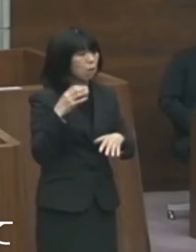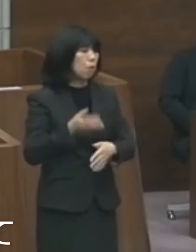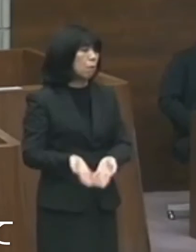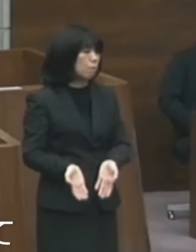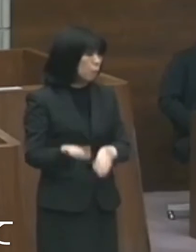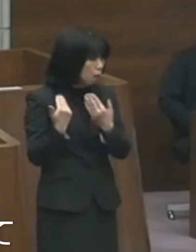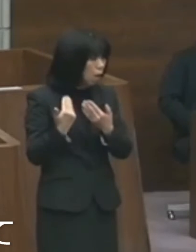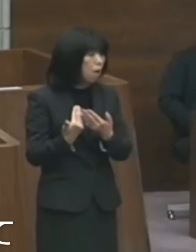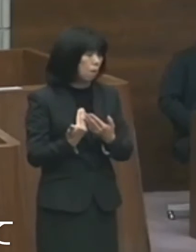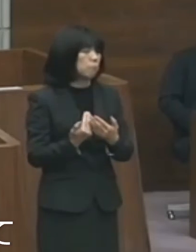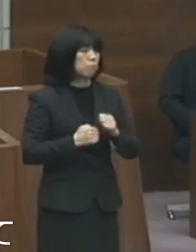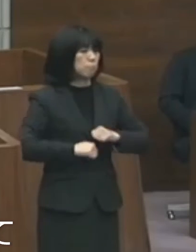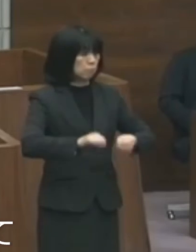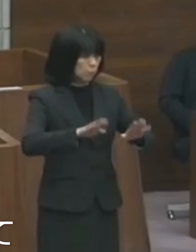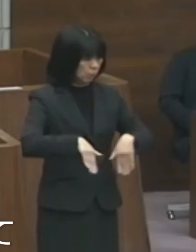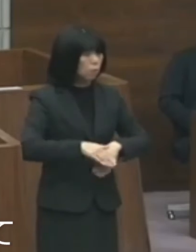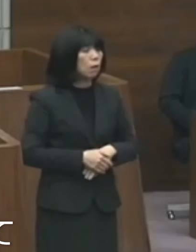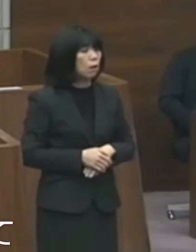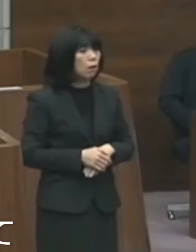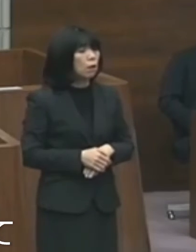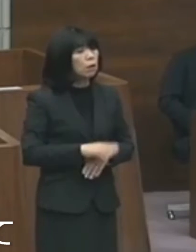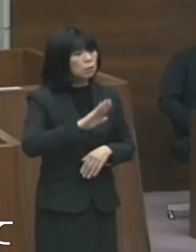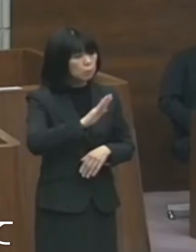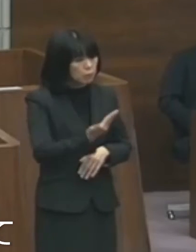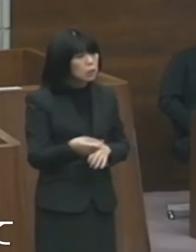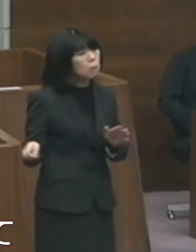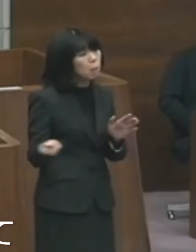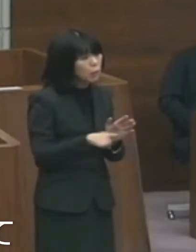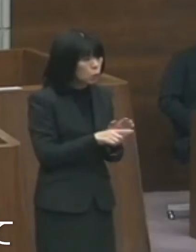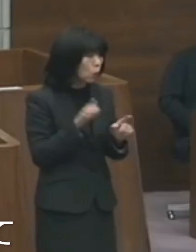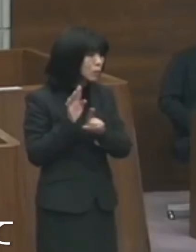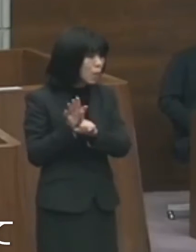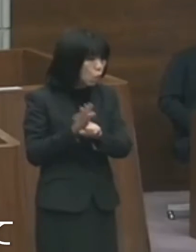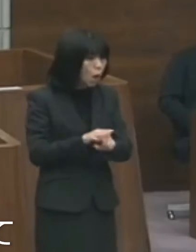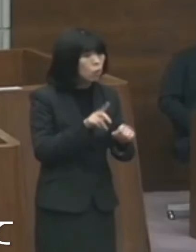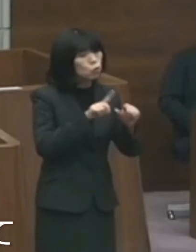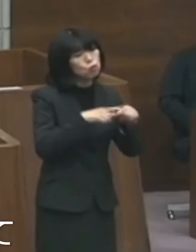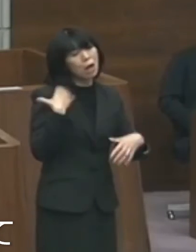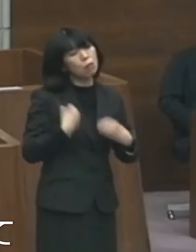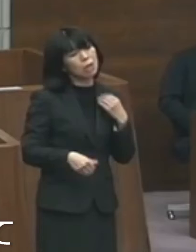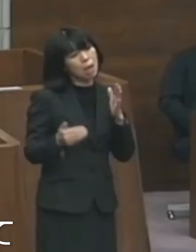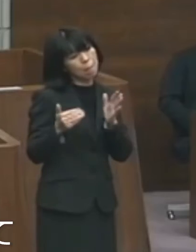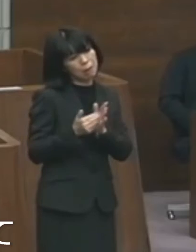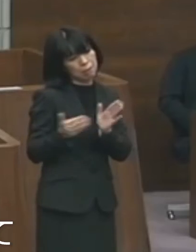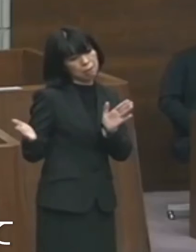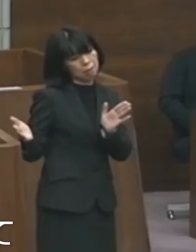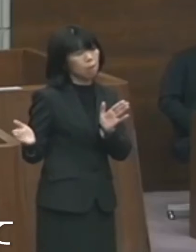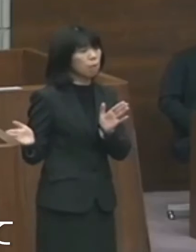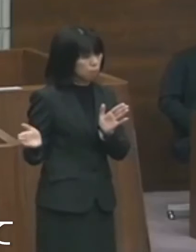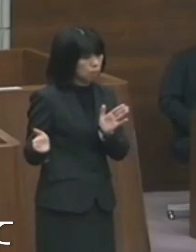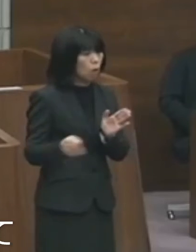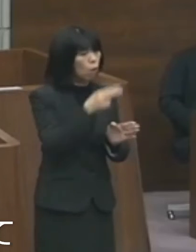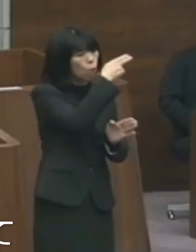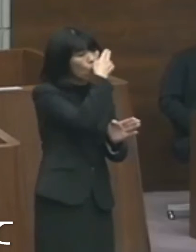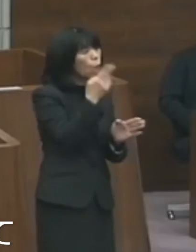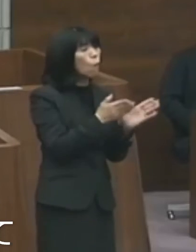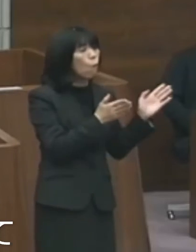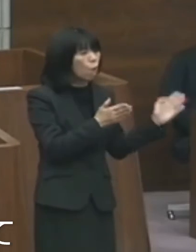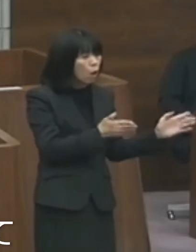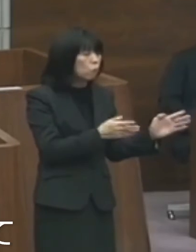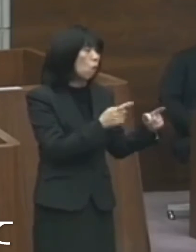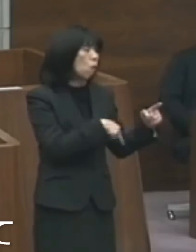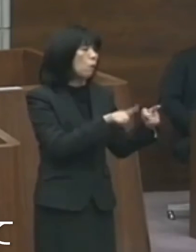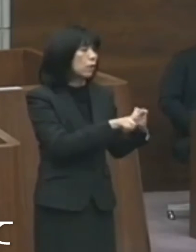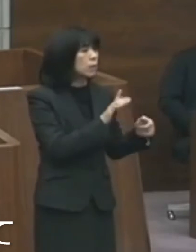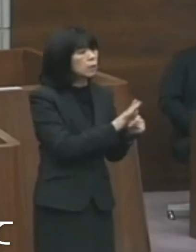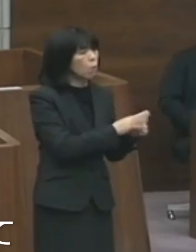図ってまいりました。しかしながら、これまでの支援は中学生までが中心であり、高校生への公的支援は